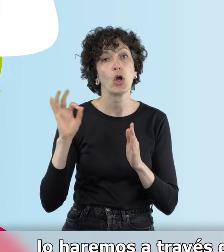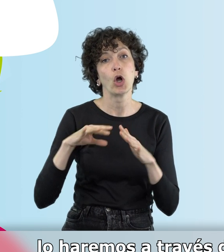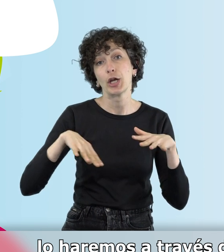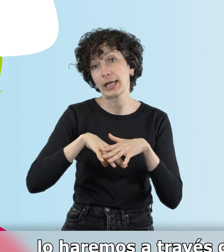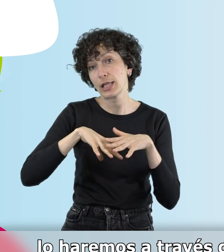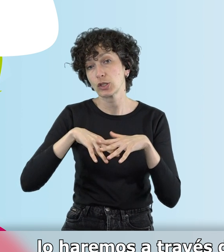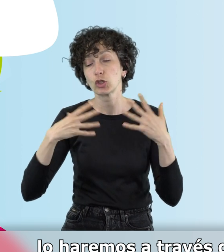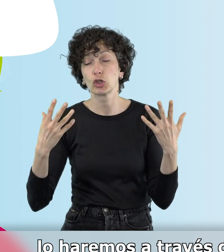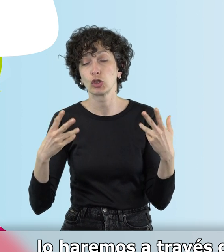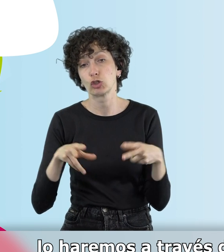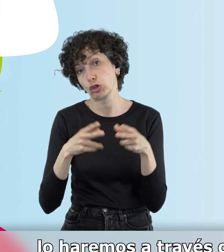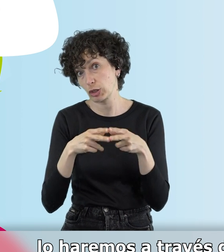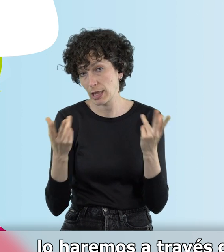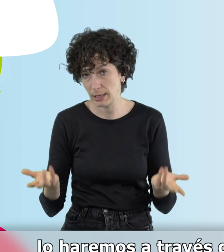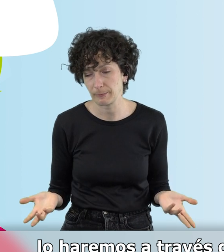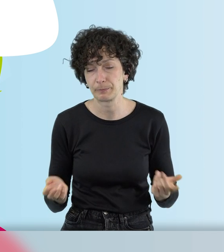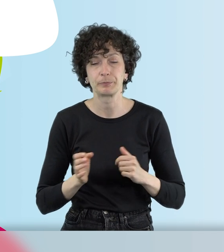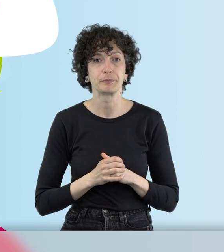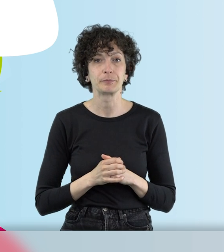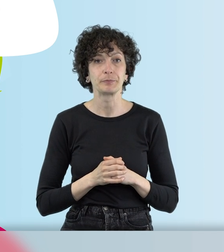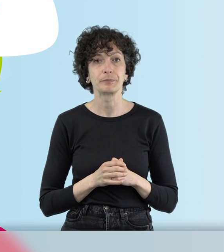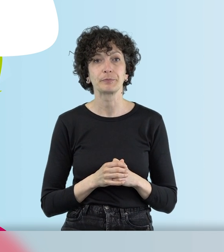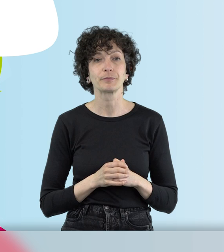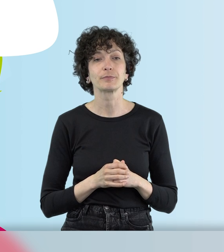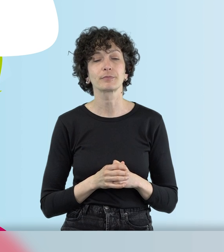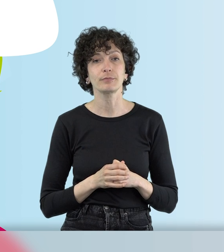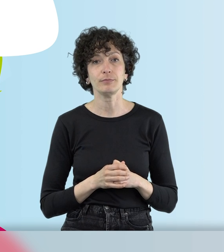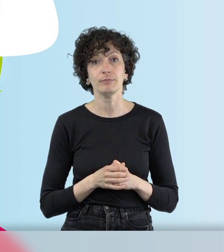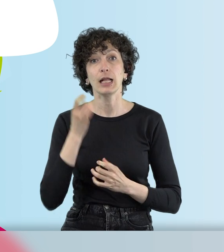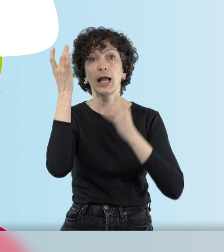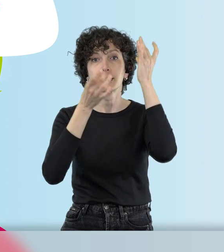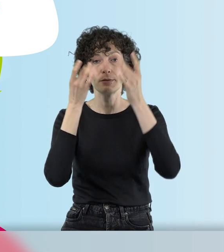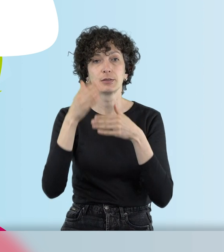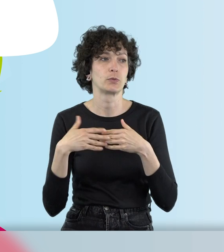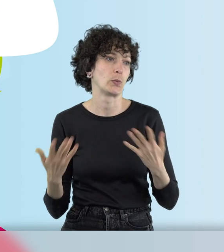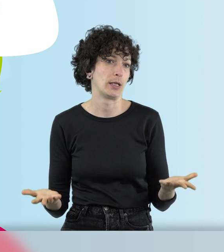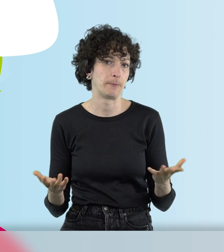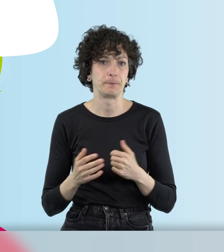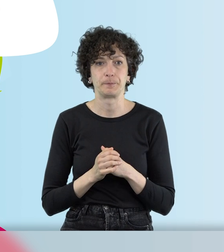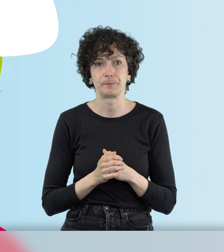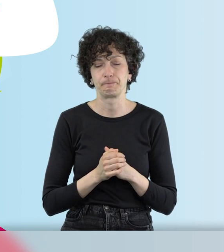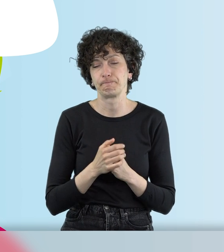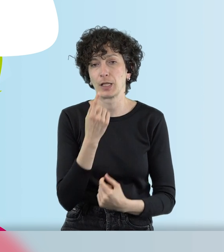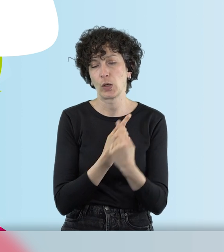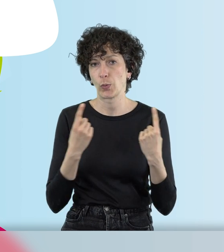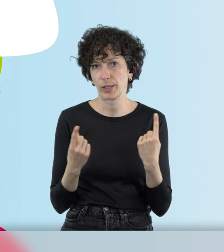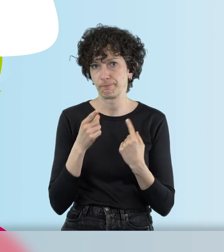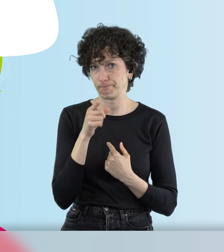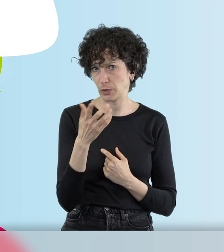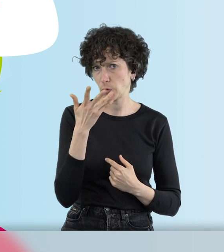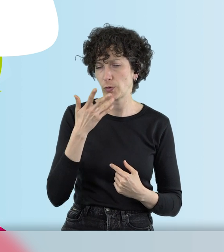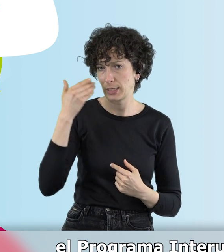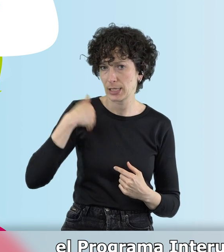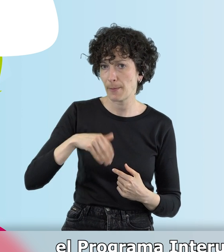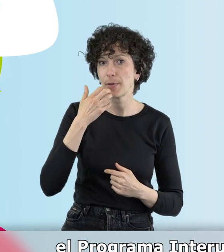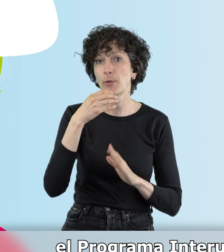redes informáticas, de redes sociales, por ejemplo. ¿Y qué actividades son? Algunas ya las